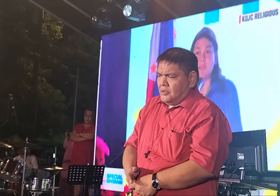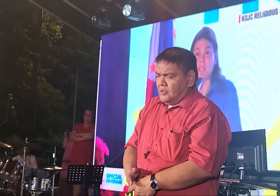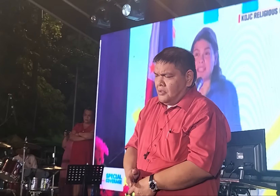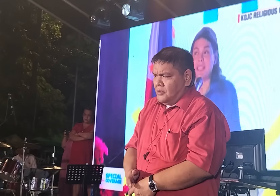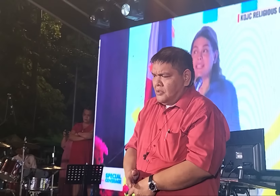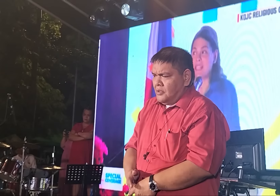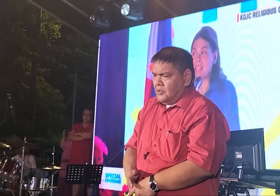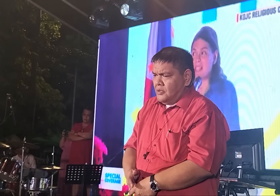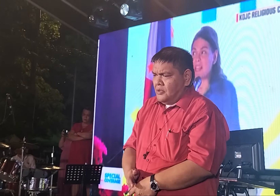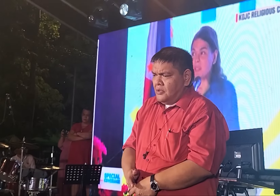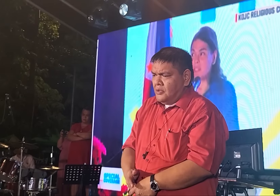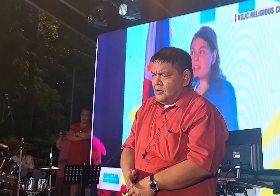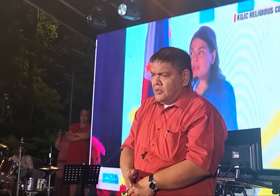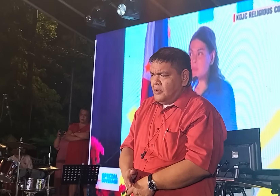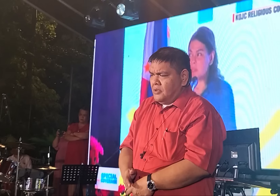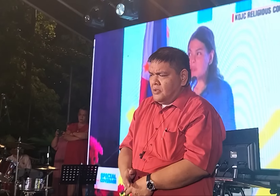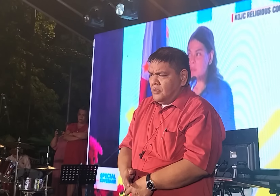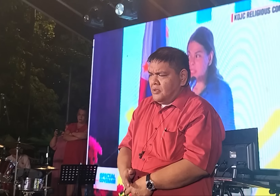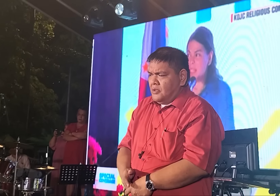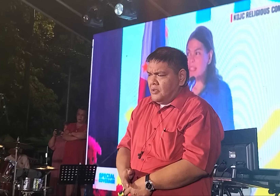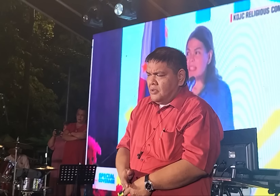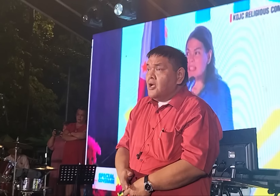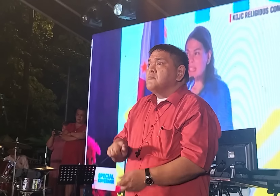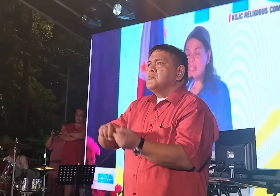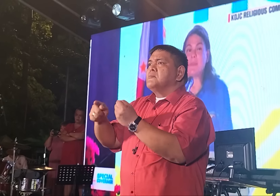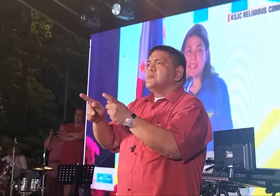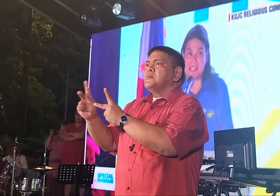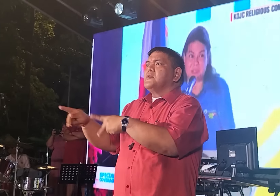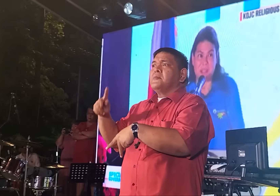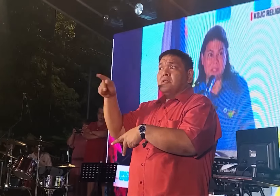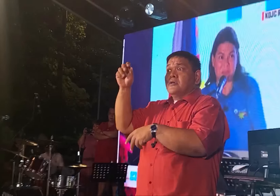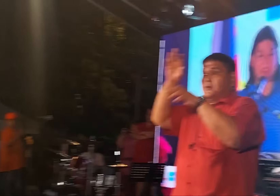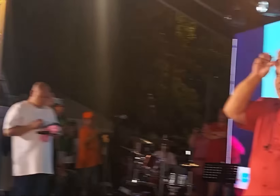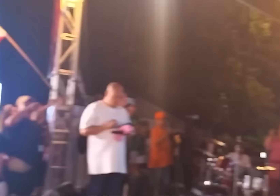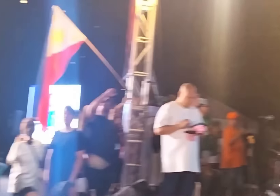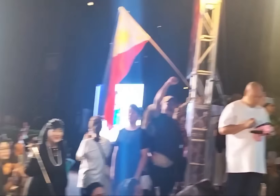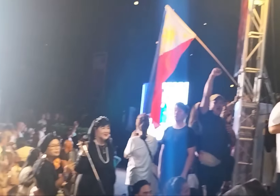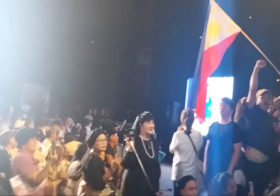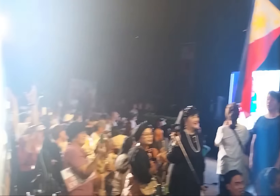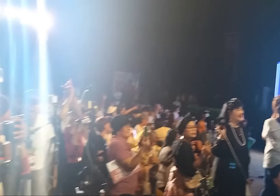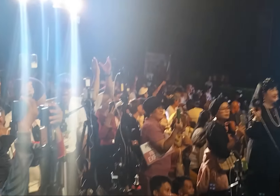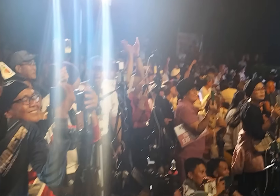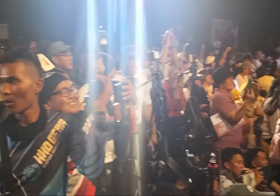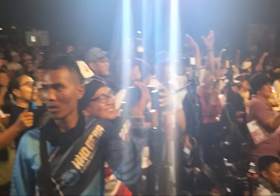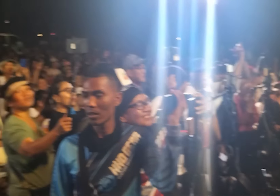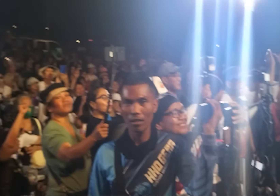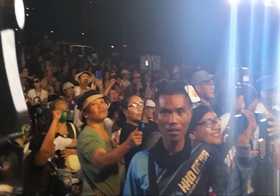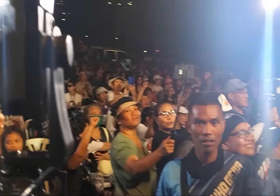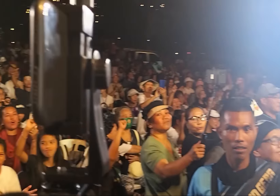salak mo ko ni tanan ni Inday Sara o dinagan pa siya presidente dili na ko kayo sa Bisa.